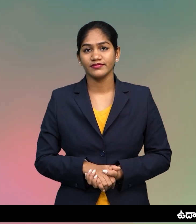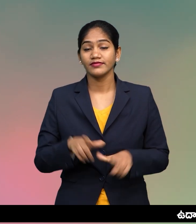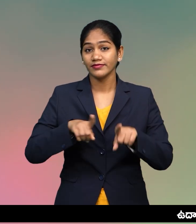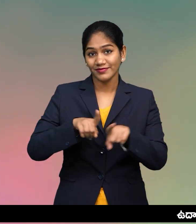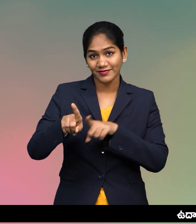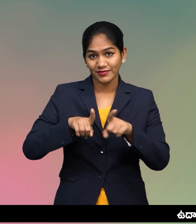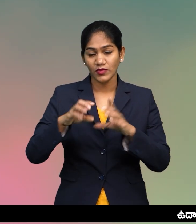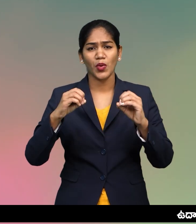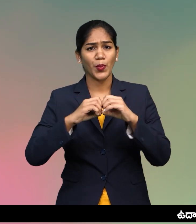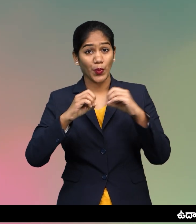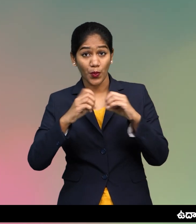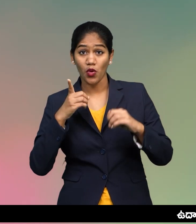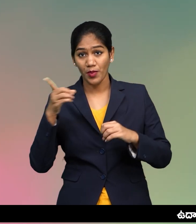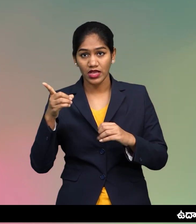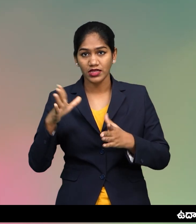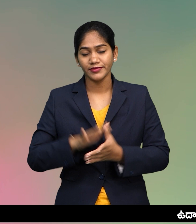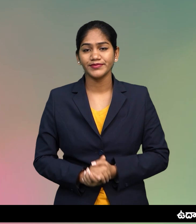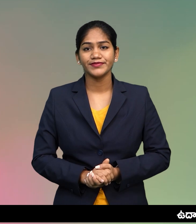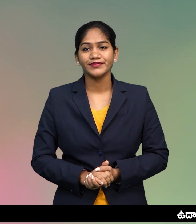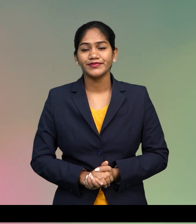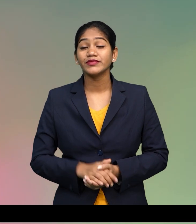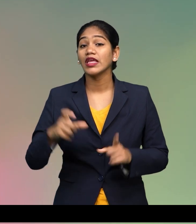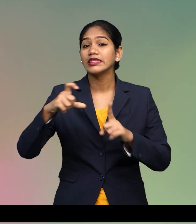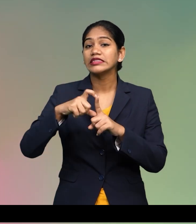ఉదాహరణ: గ్రేటర్ ముంబై, ఢిల్లీ.